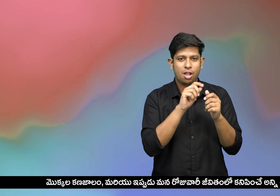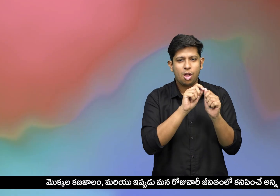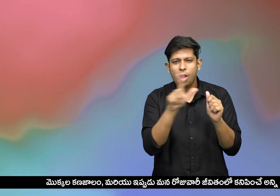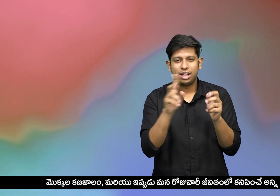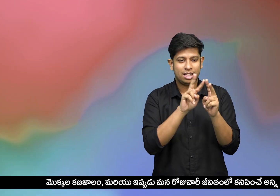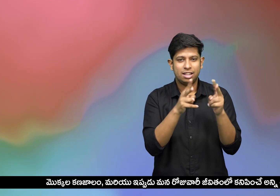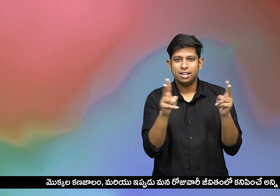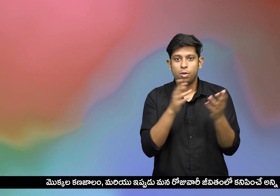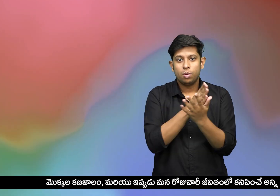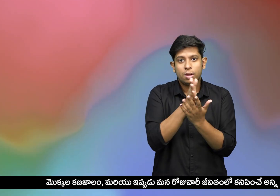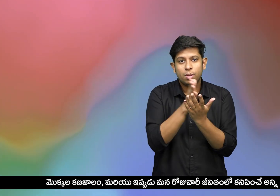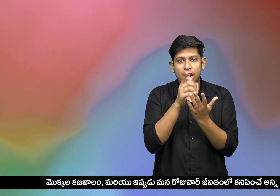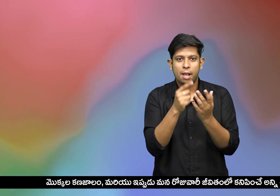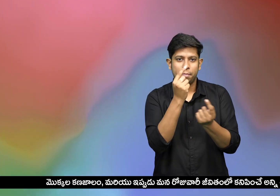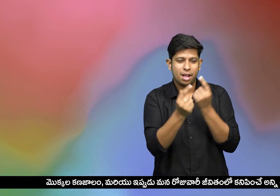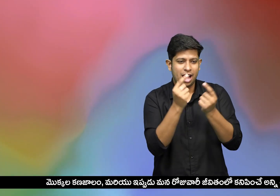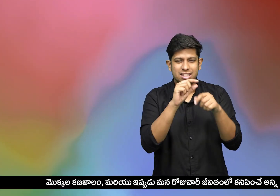అన్ని రకాల